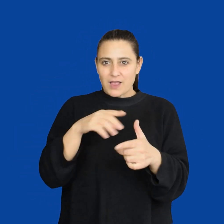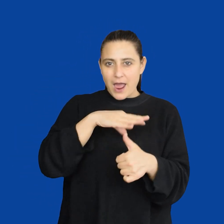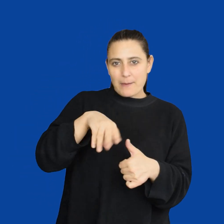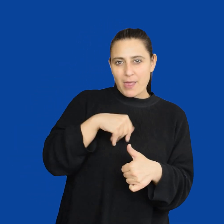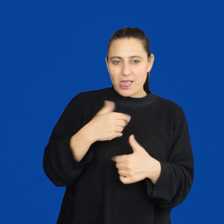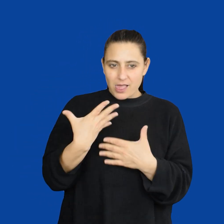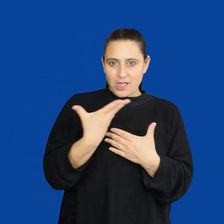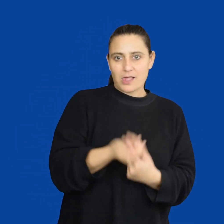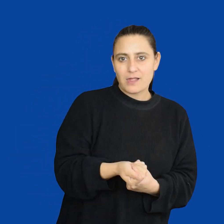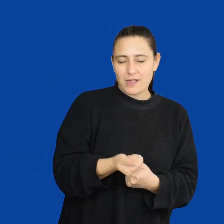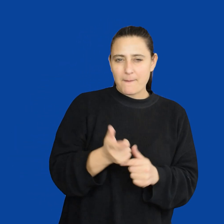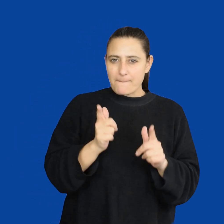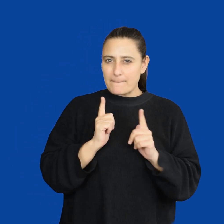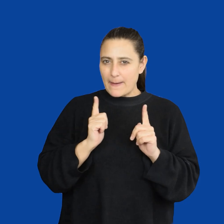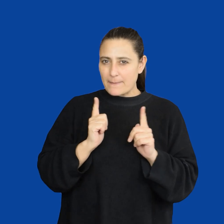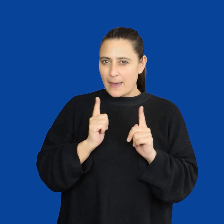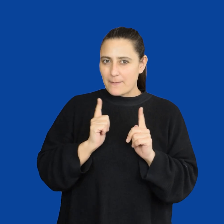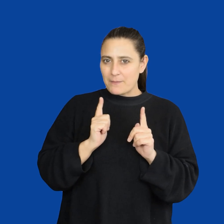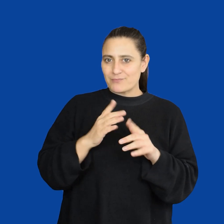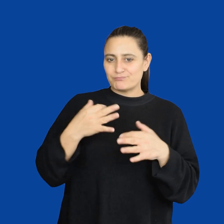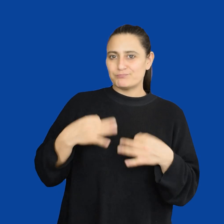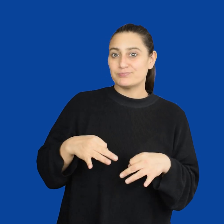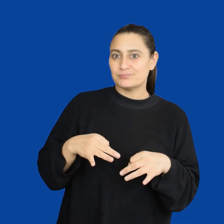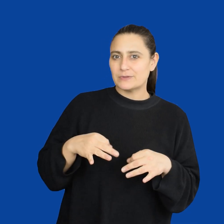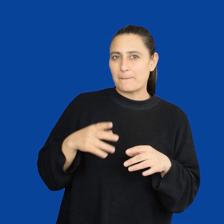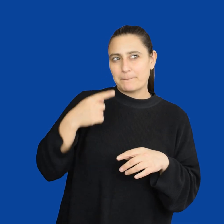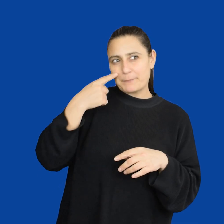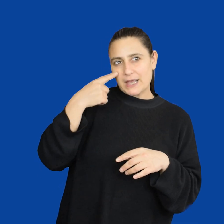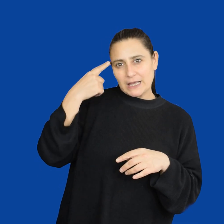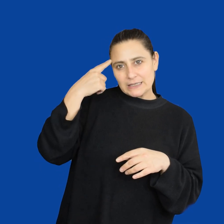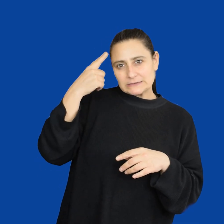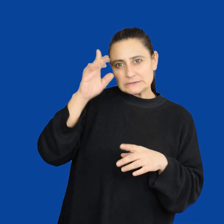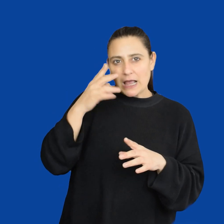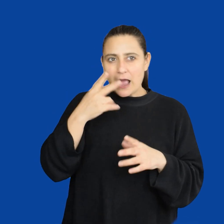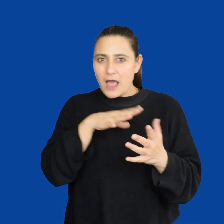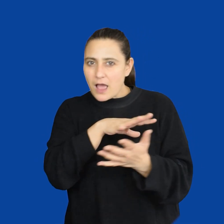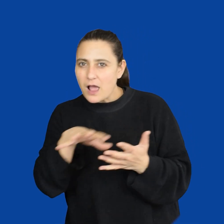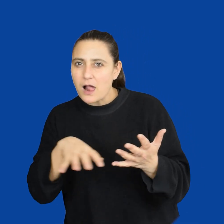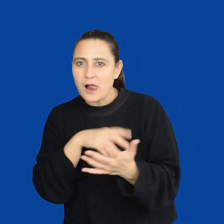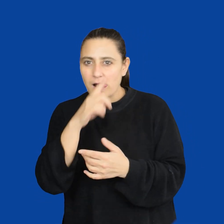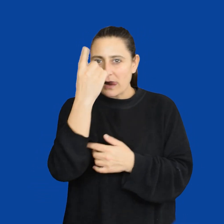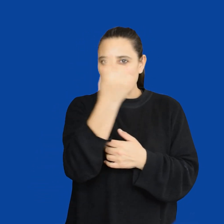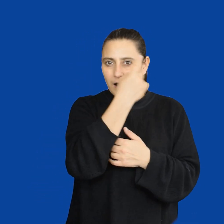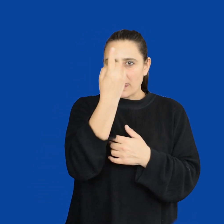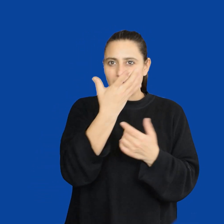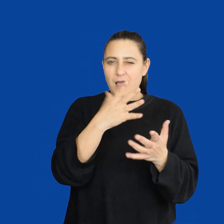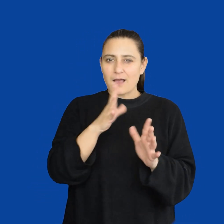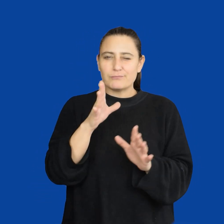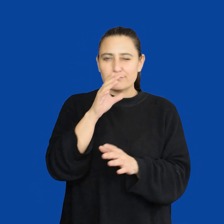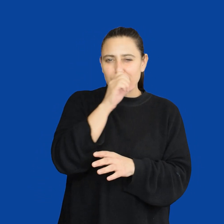las matanzas armenias, aportó el momento esperado, pues se creía que el turbulento contexto internacional haría